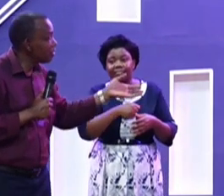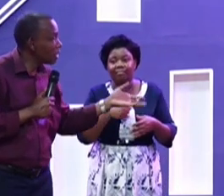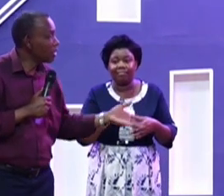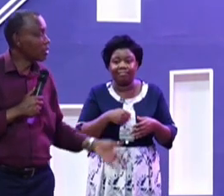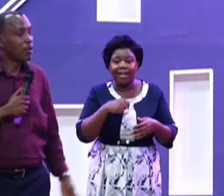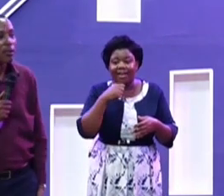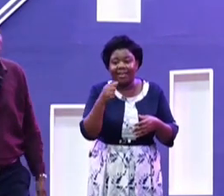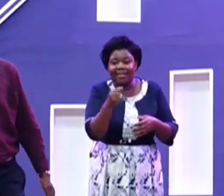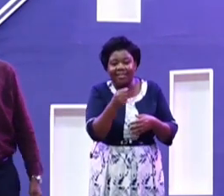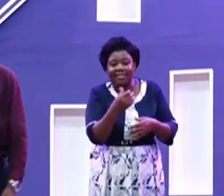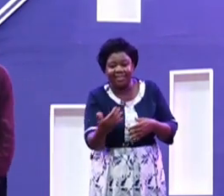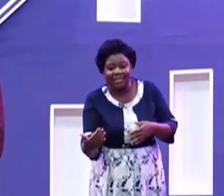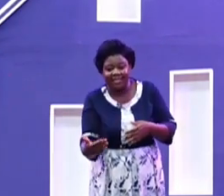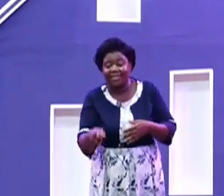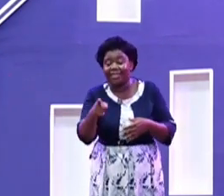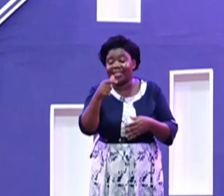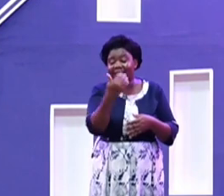bali basiima.